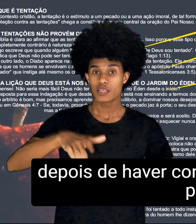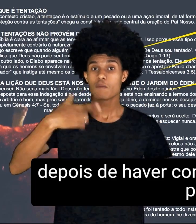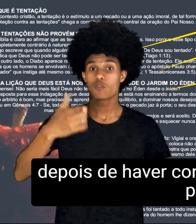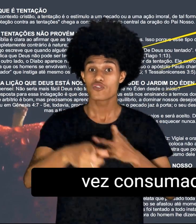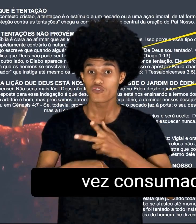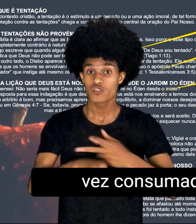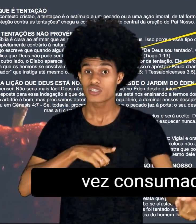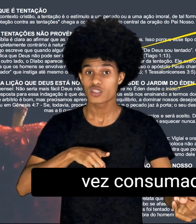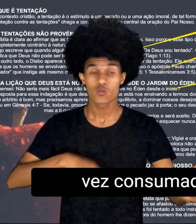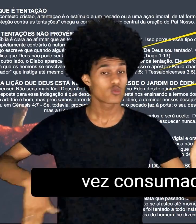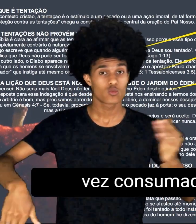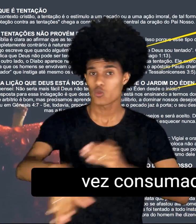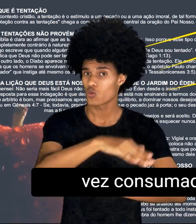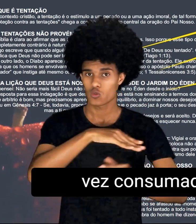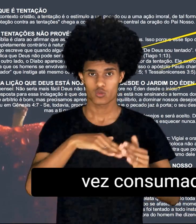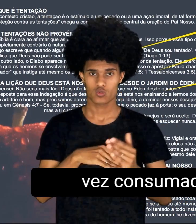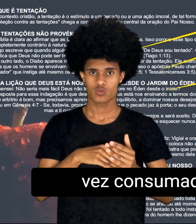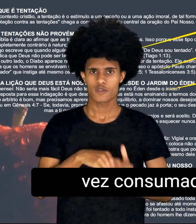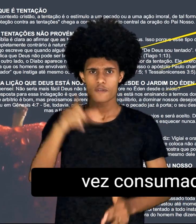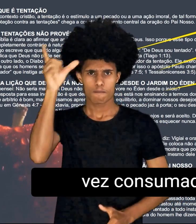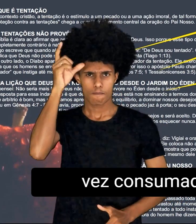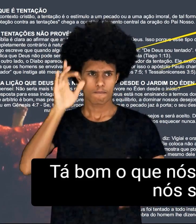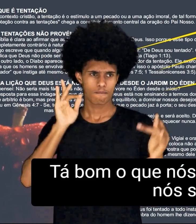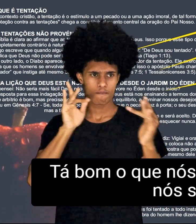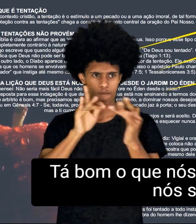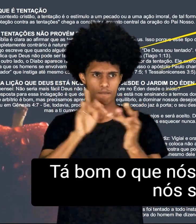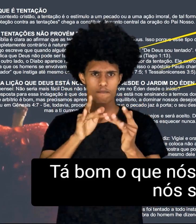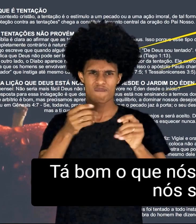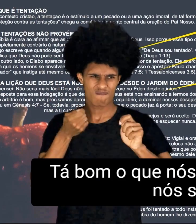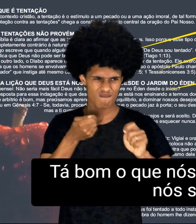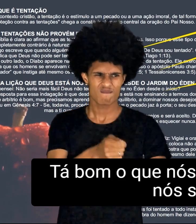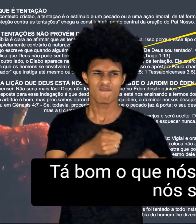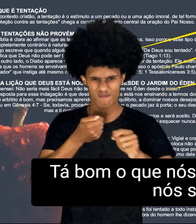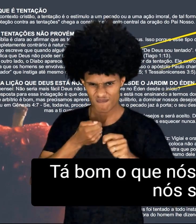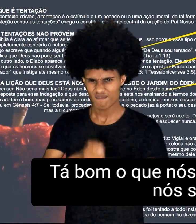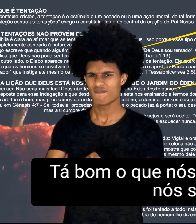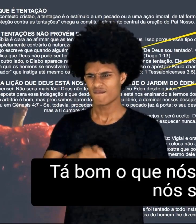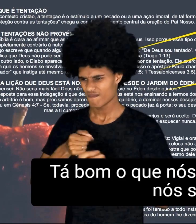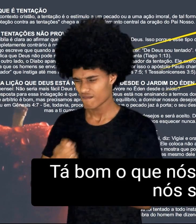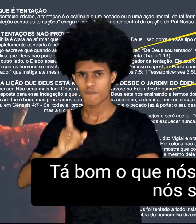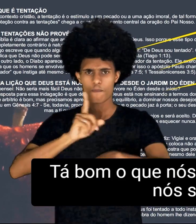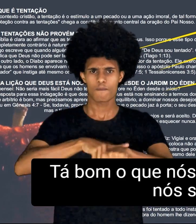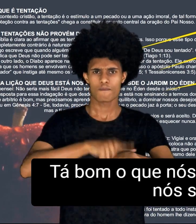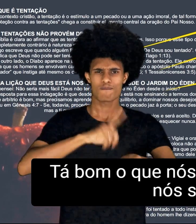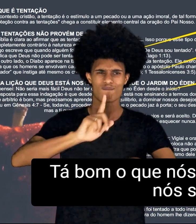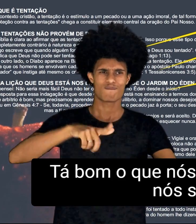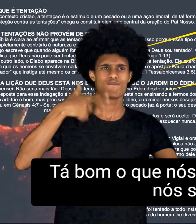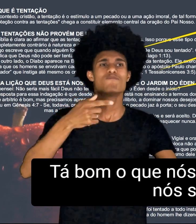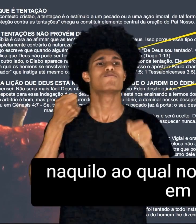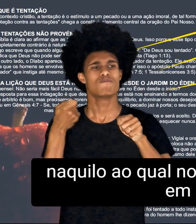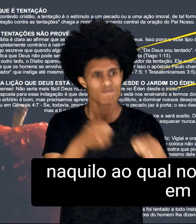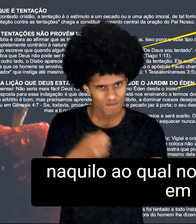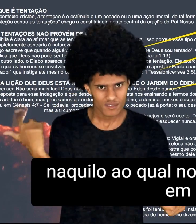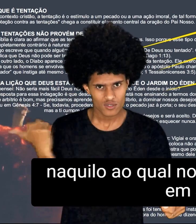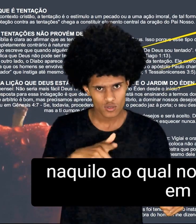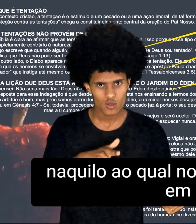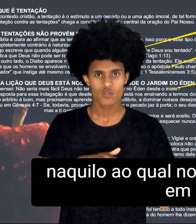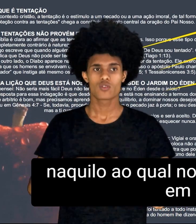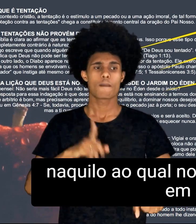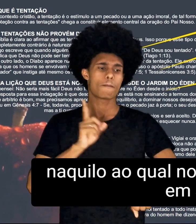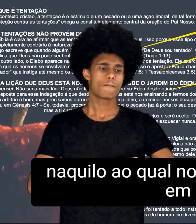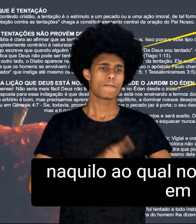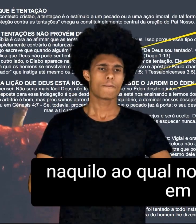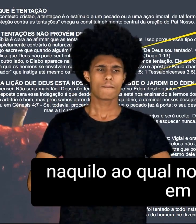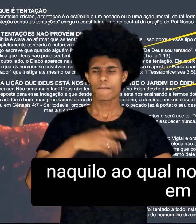pecado, uma vez consumado, gera morte. Tiago 1,14. Tá bom? O que nós precisamos entender é que nós somos tentados naquilo ao qual nosso